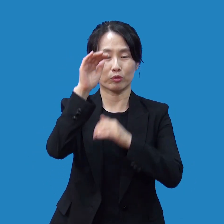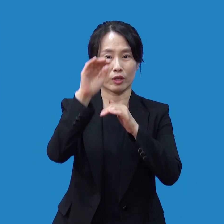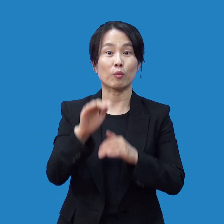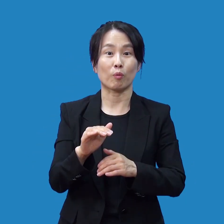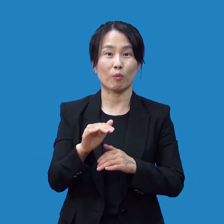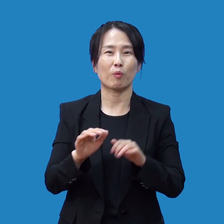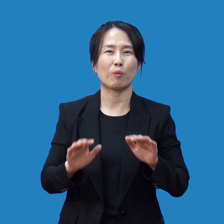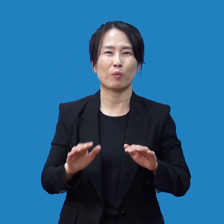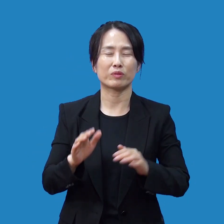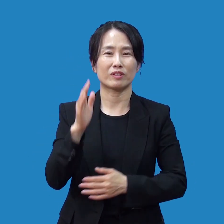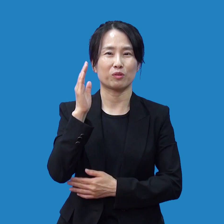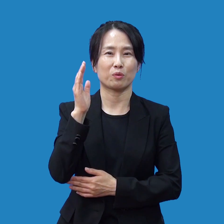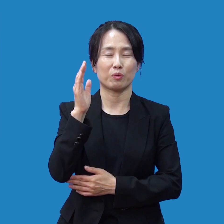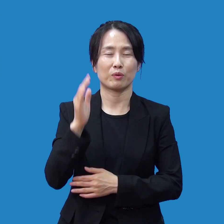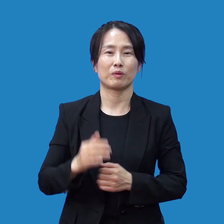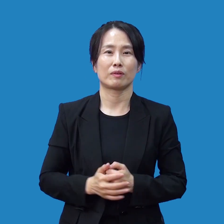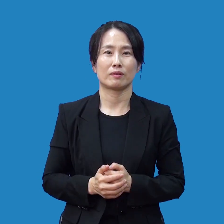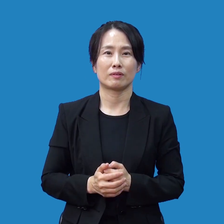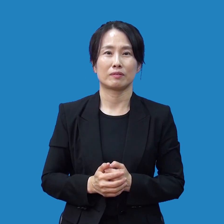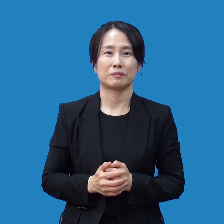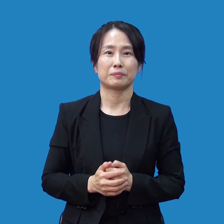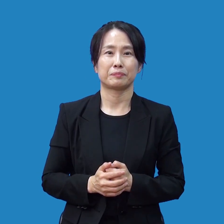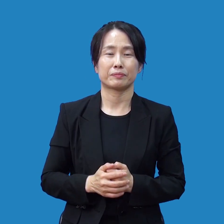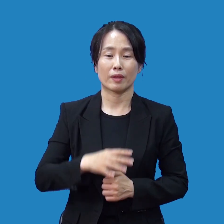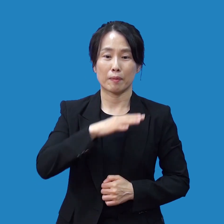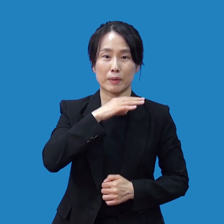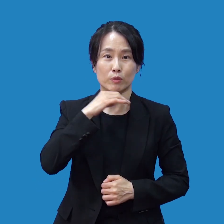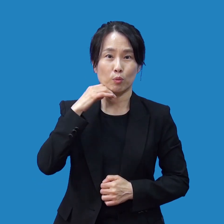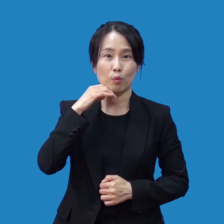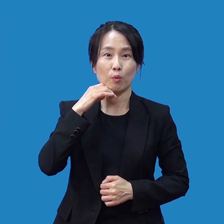설교문입니다. 근데 여기서 이 베드로는